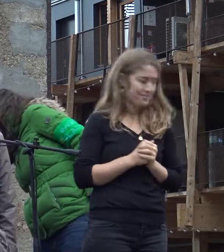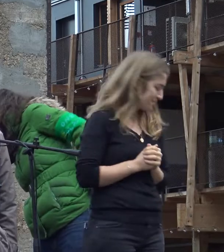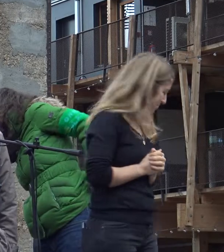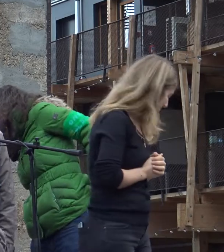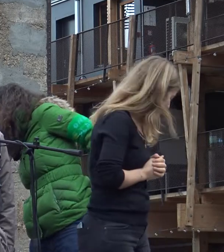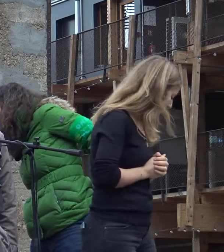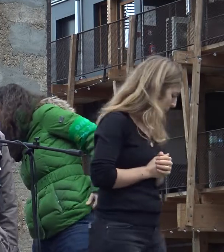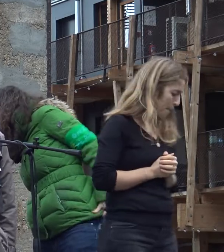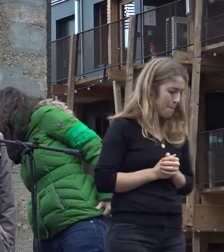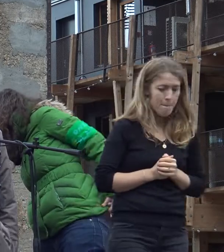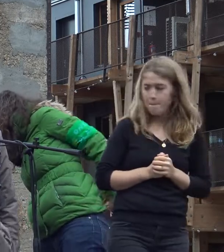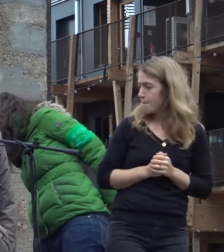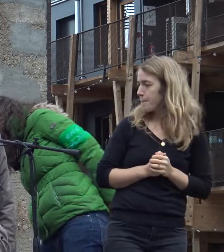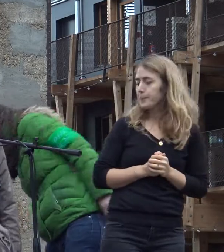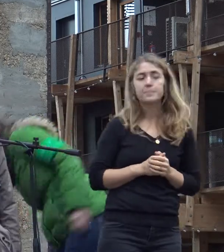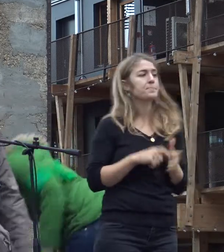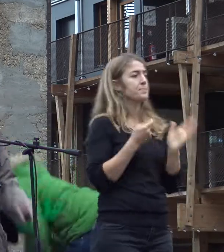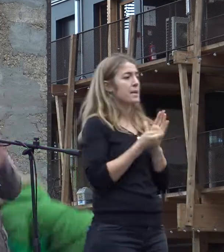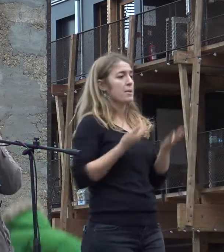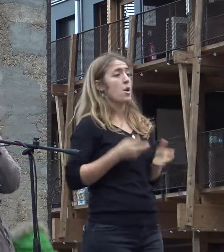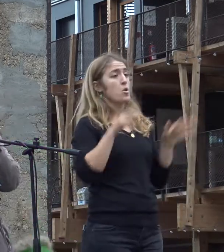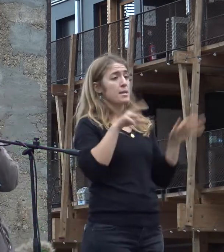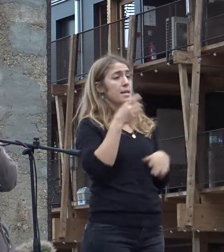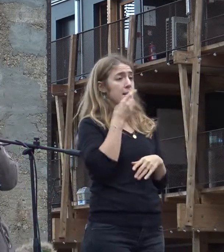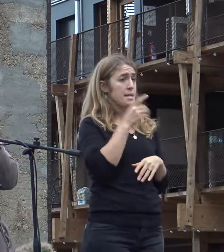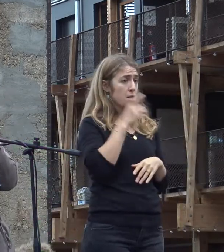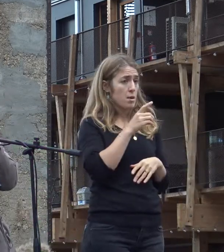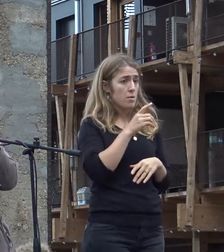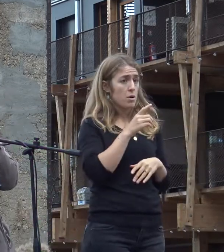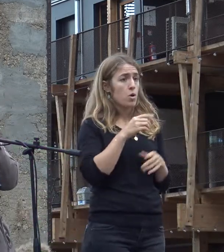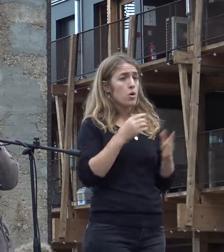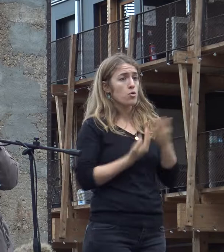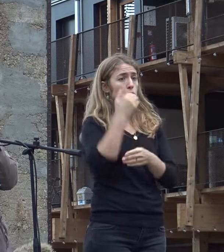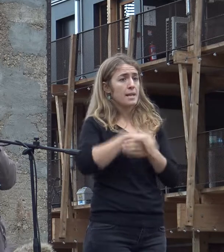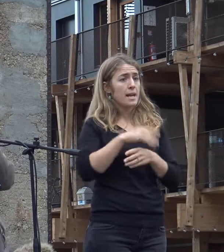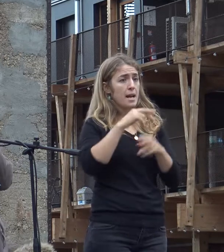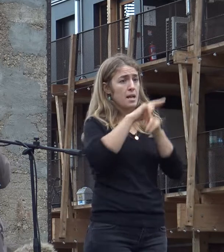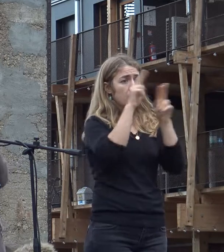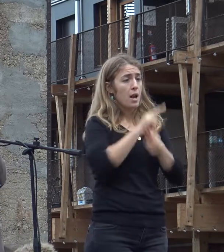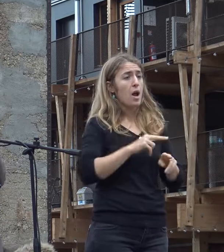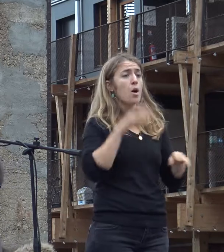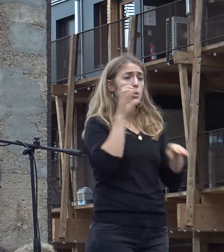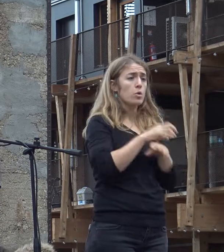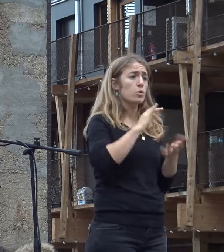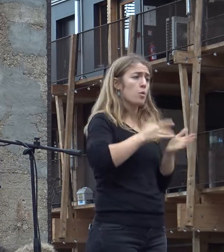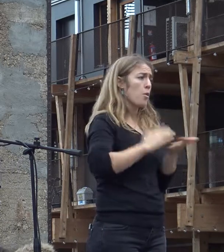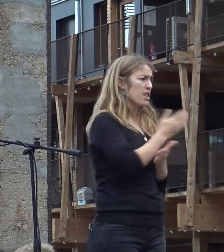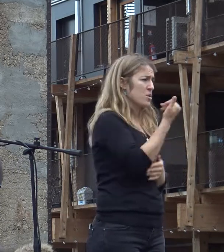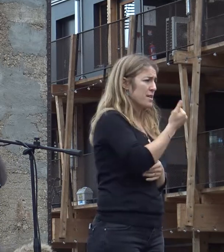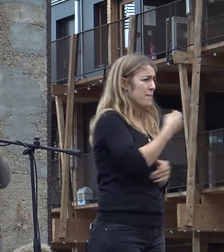Aujourd'hui, 8 décembre, c'est la journée internationale contre les grands projets inutiles